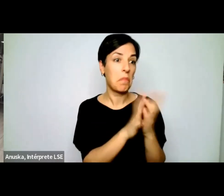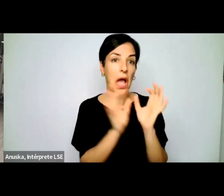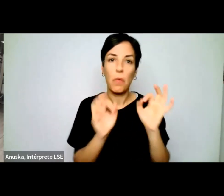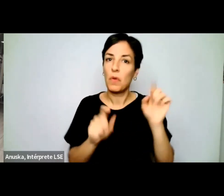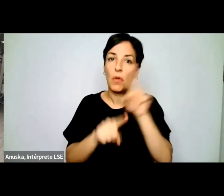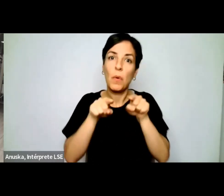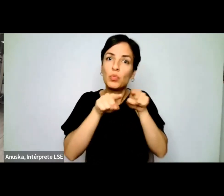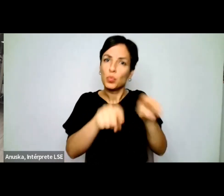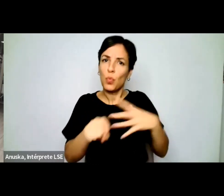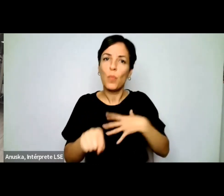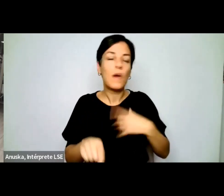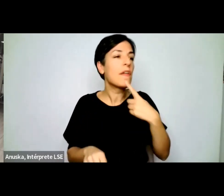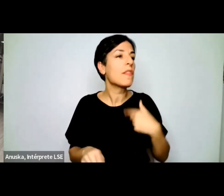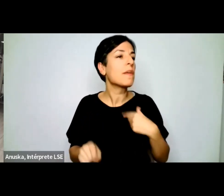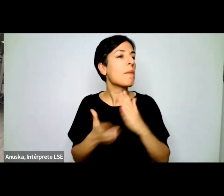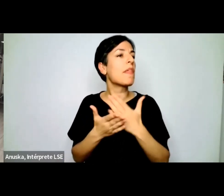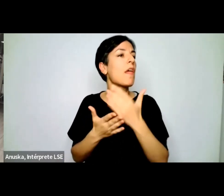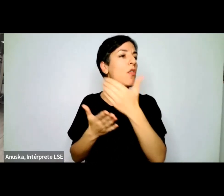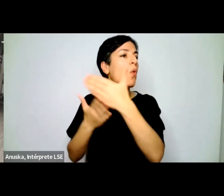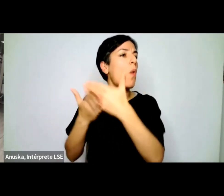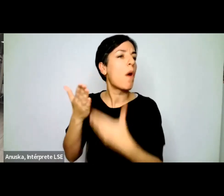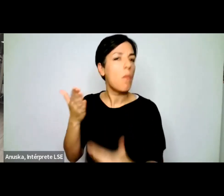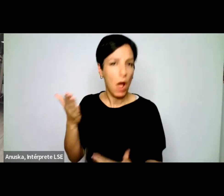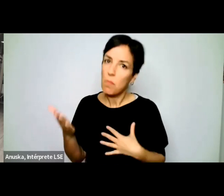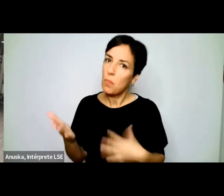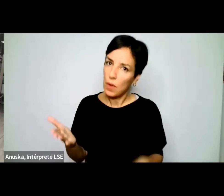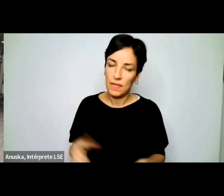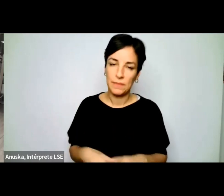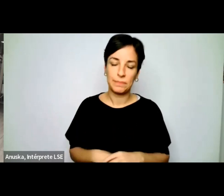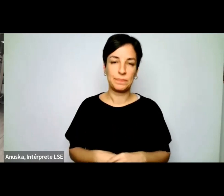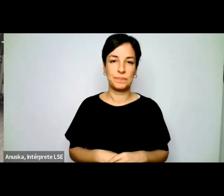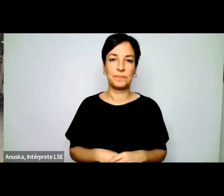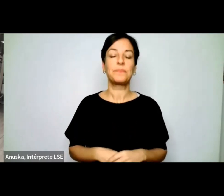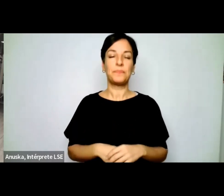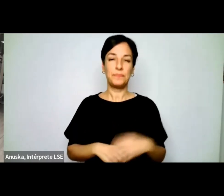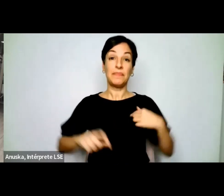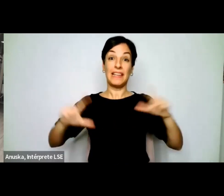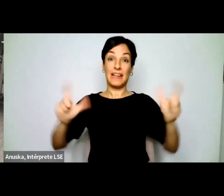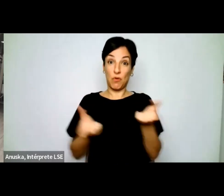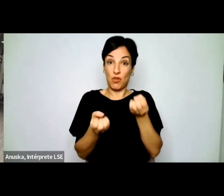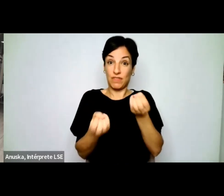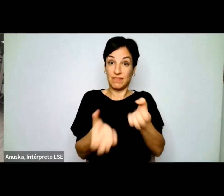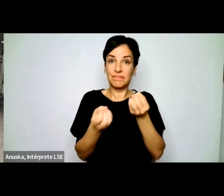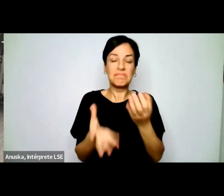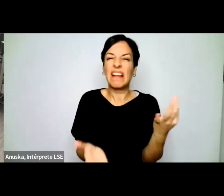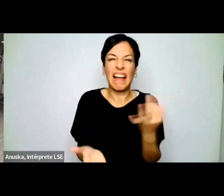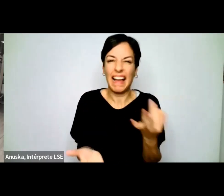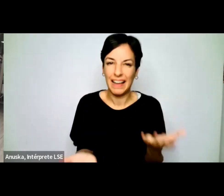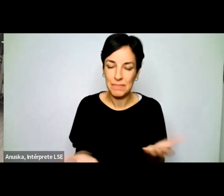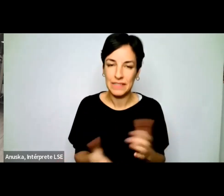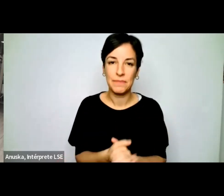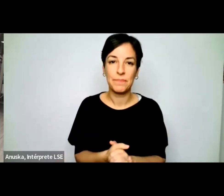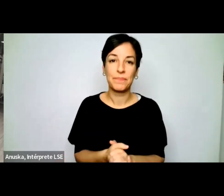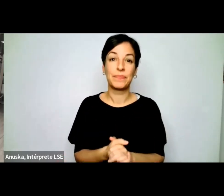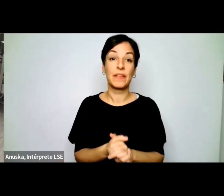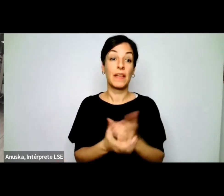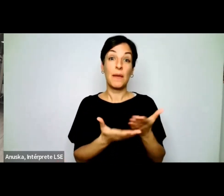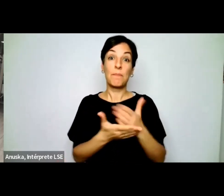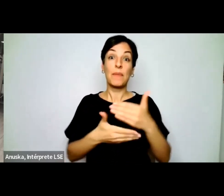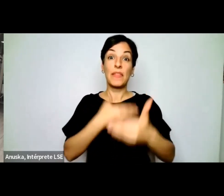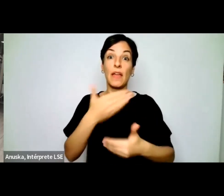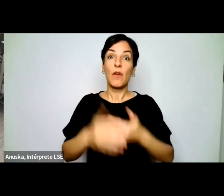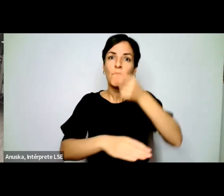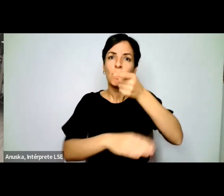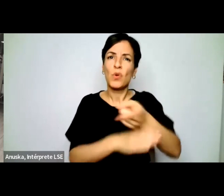designéis vosotros. Bueno, pues ¿qué ocurre durante esta sesión informativa? Bueno, al ser la mediación un procedimiento voluntario,